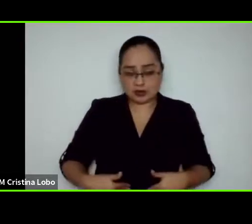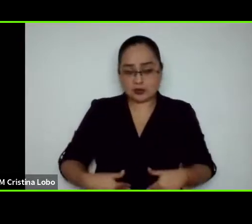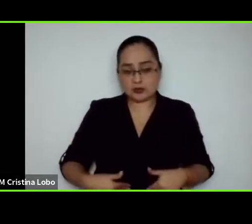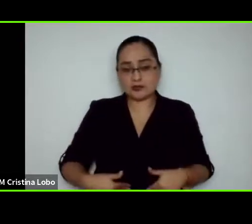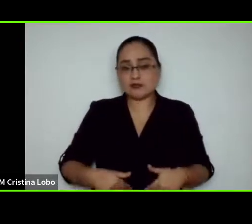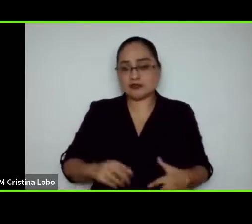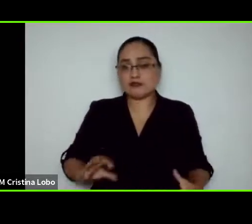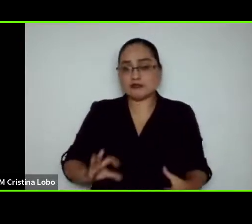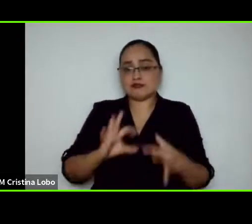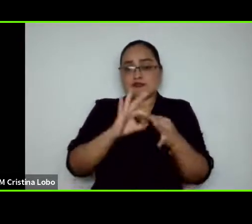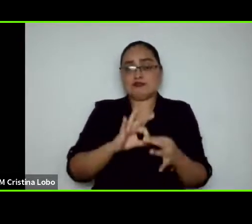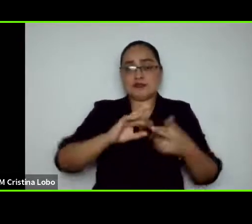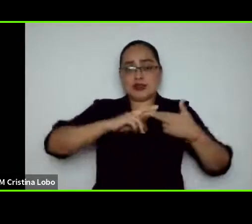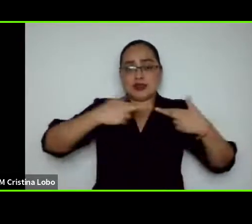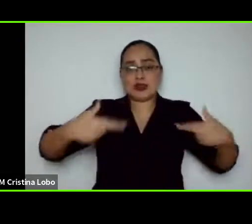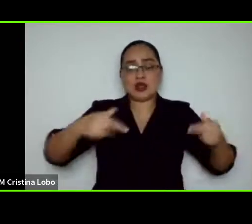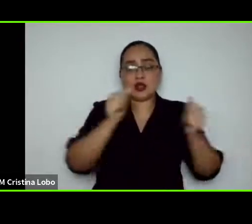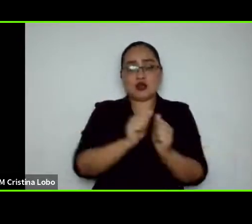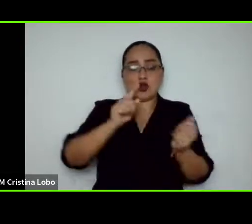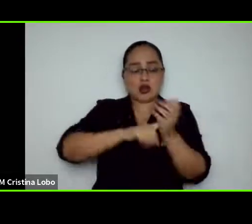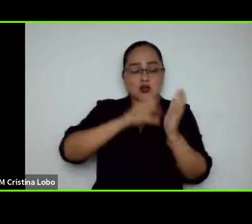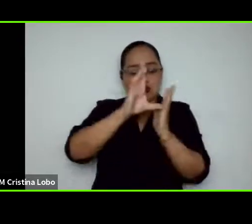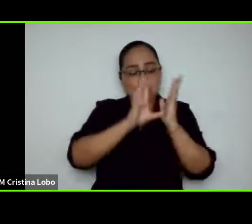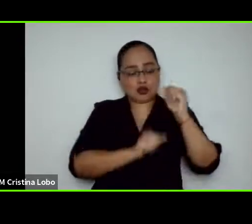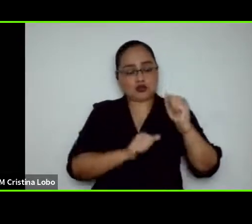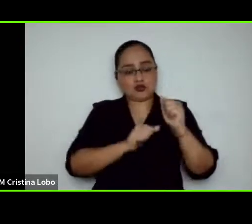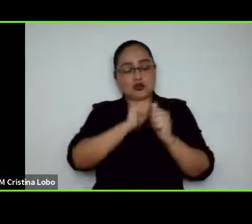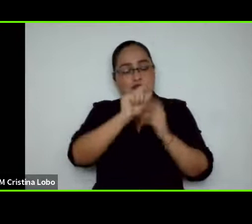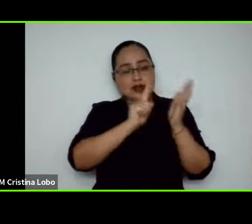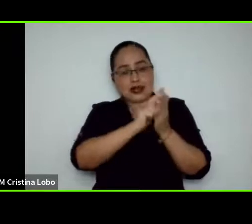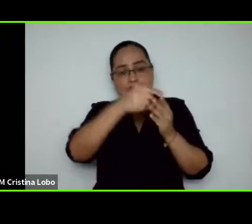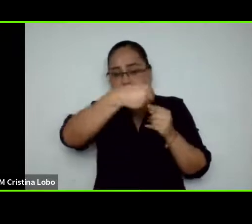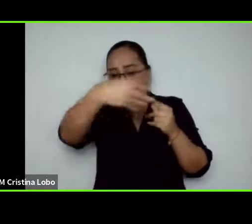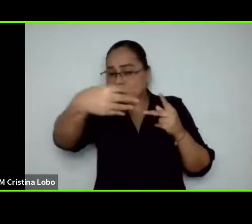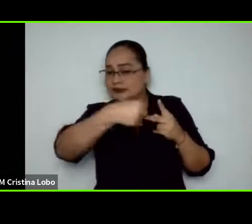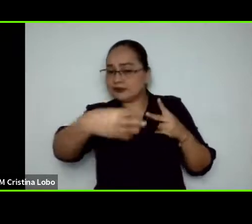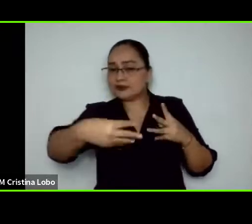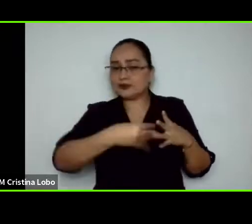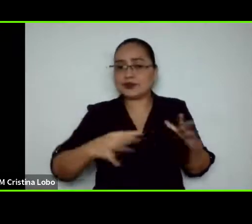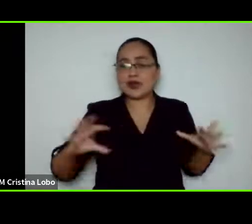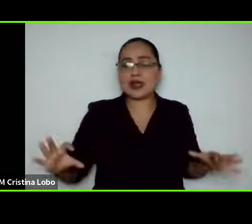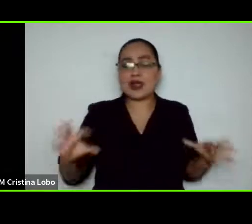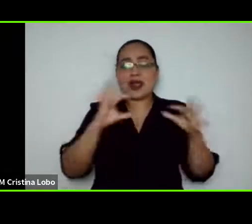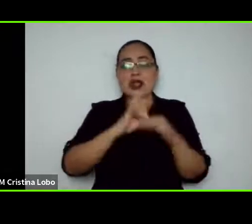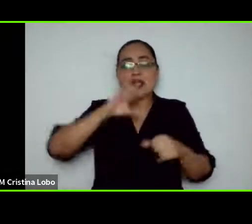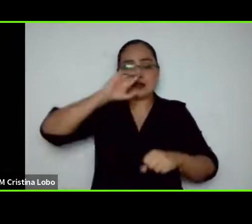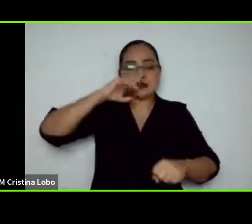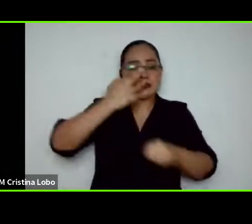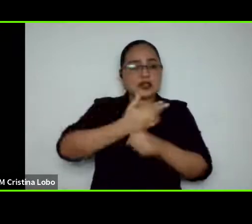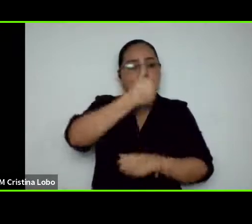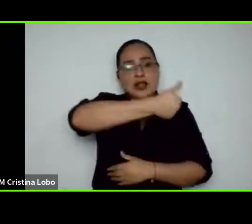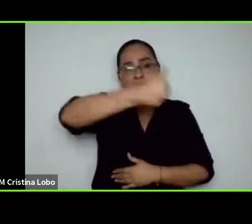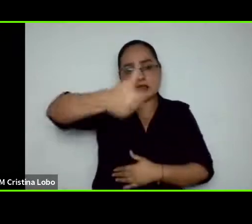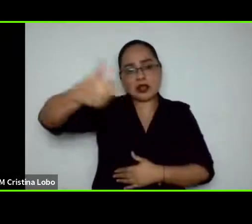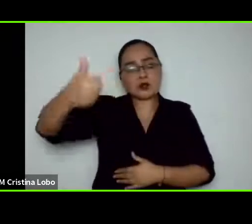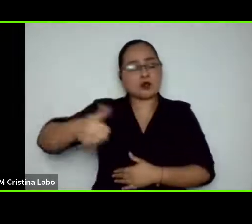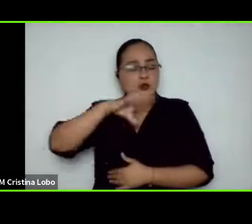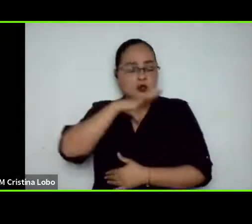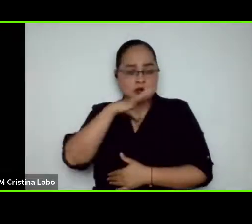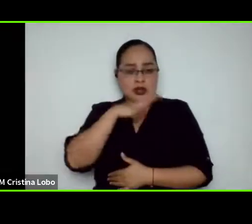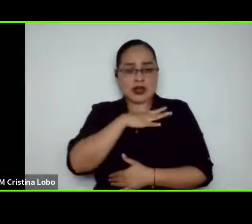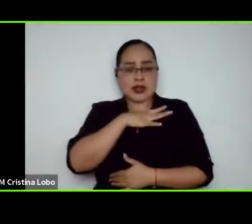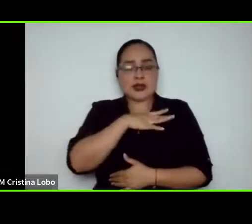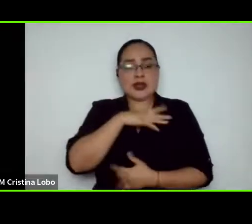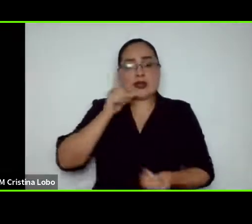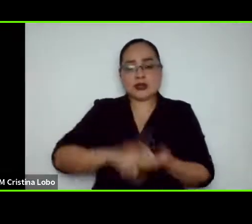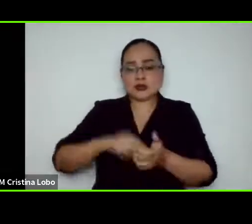vinculados necesariamente con la parte orgánica de la Constitución, digamos, el ejercicio de las competencias atribuidas que tienen las